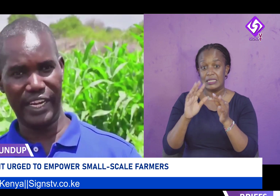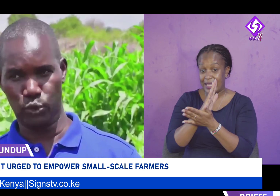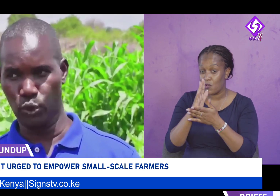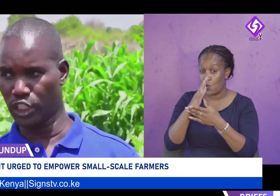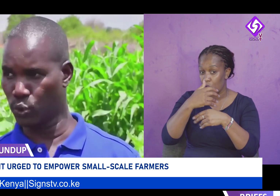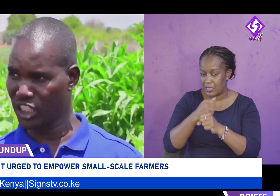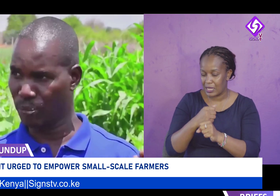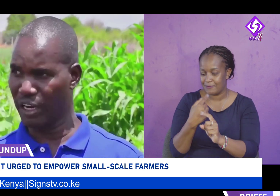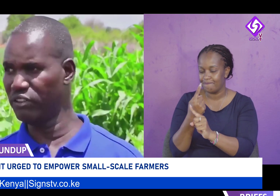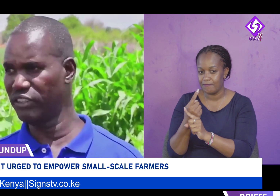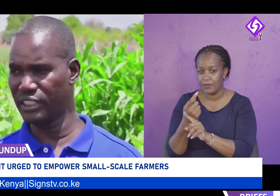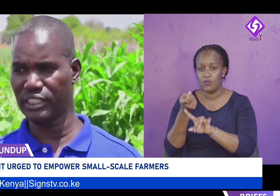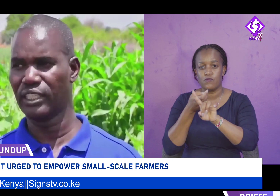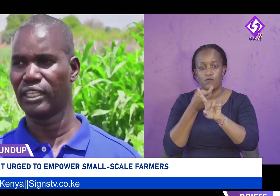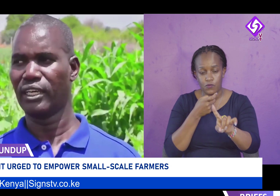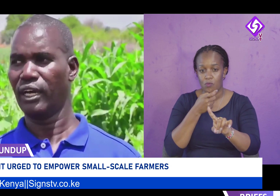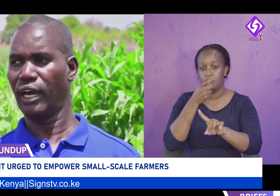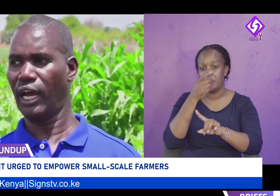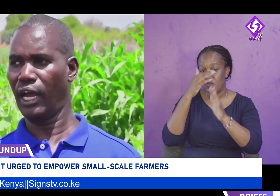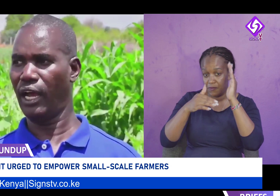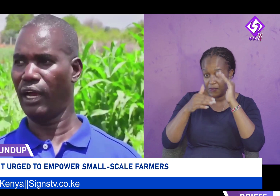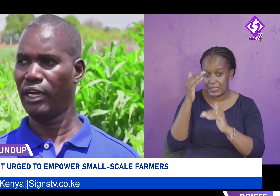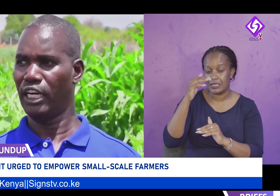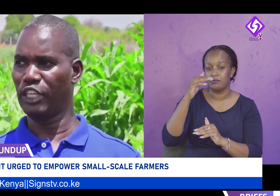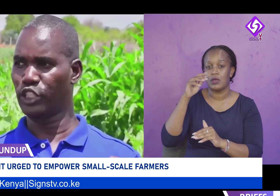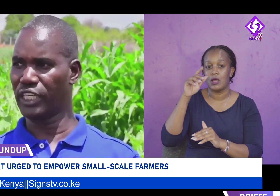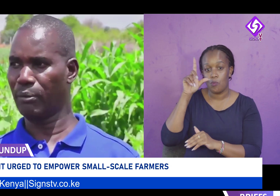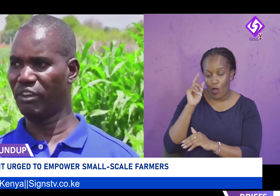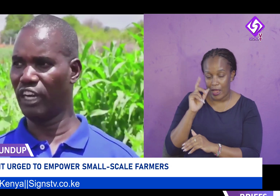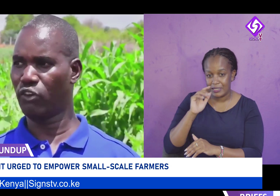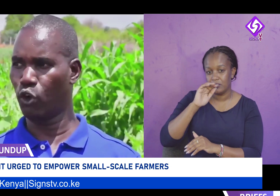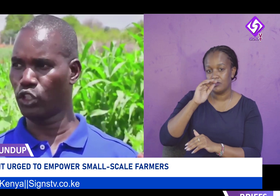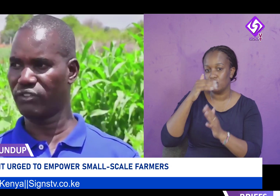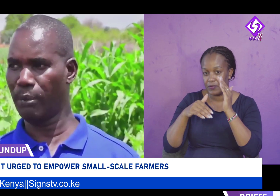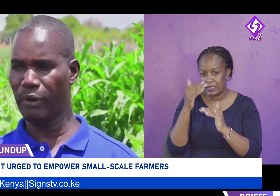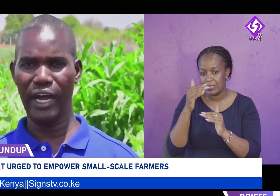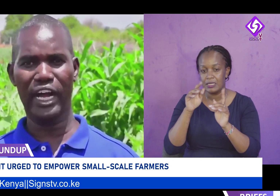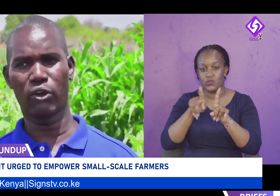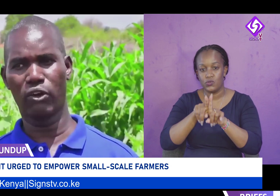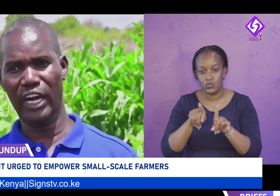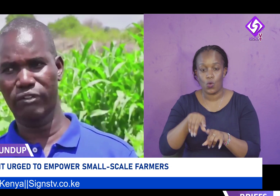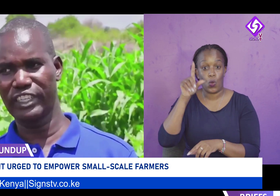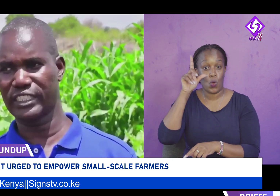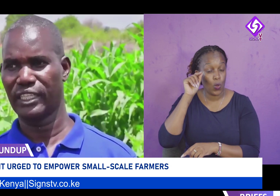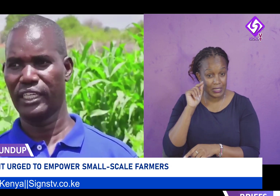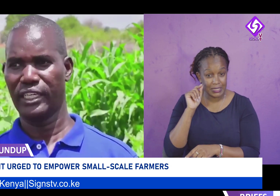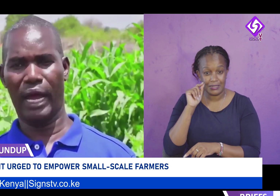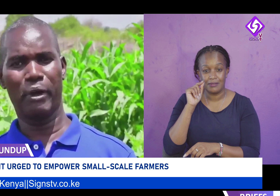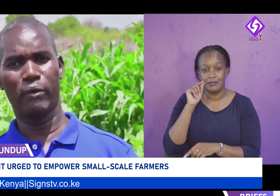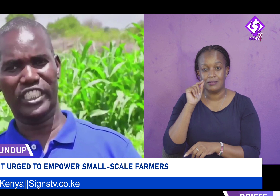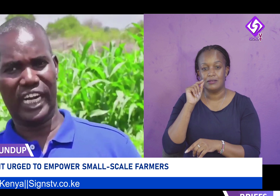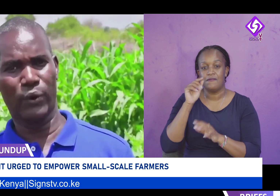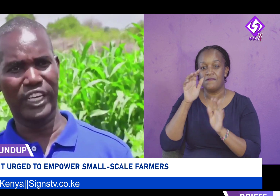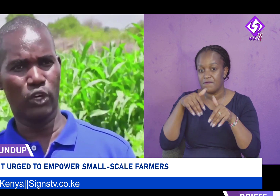chuo kikuu cha Pan University na mashirika kama vile Coast Farmer, Agrovet na washikadau wengine wote